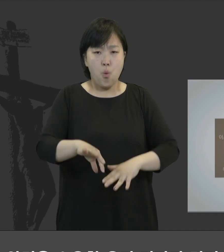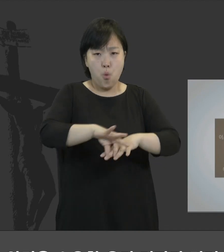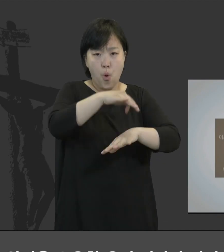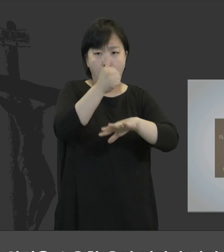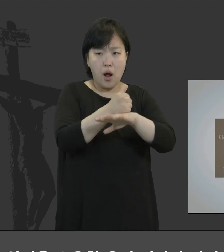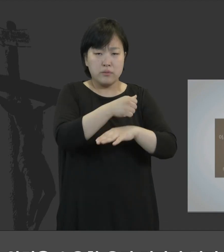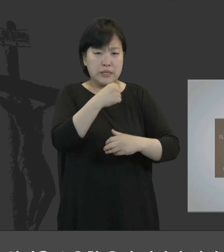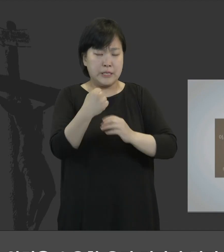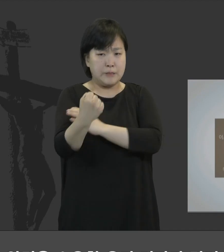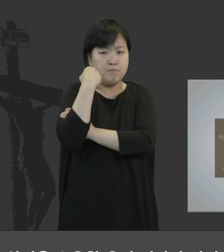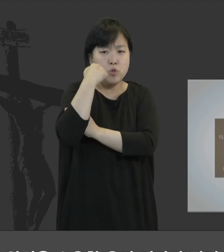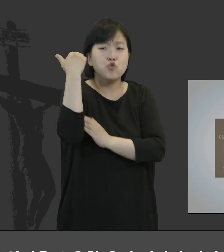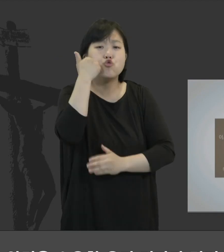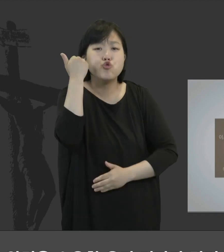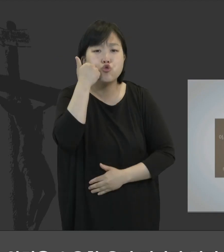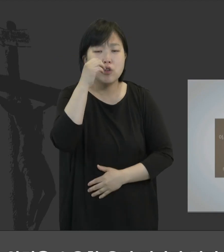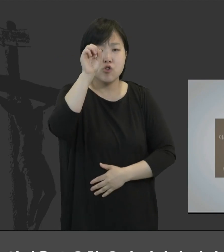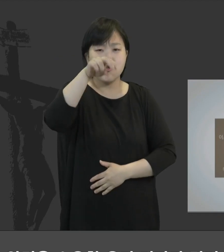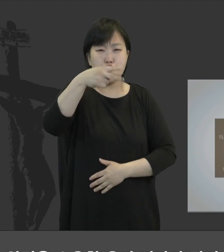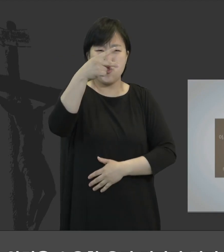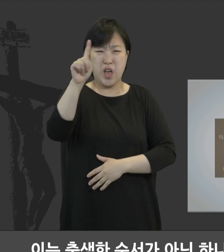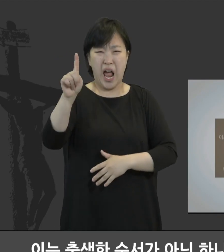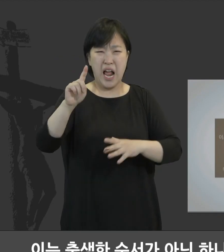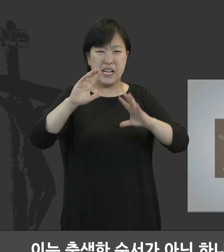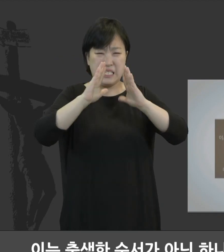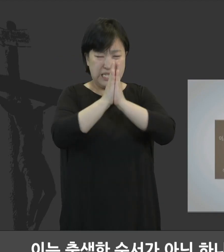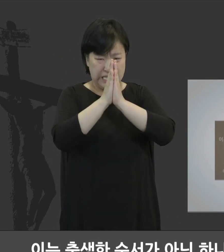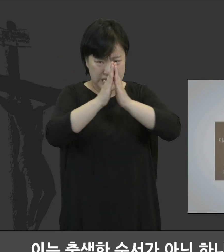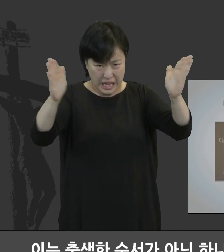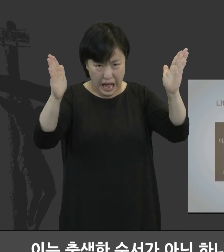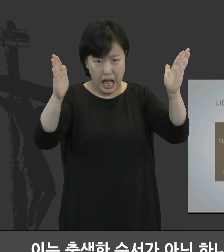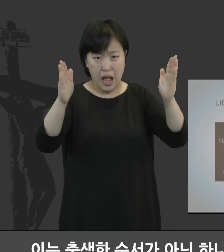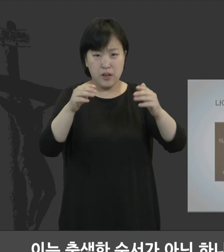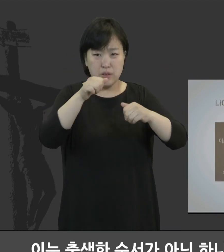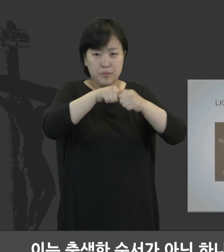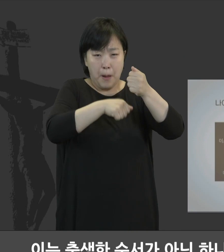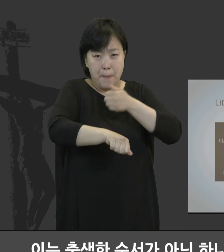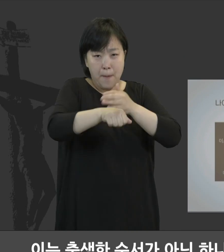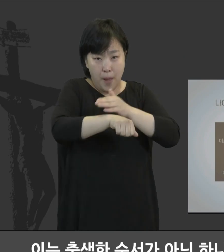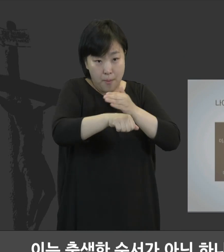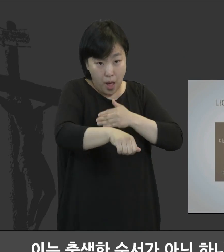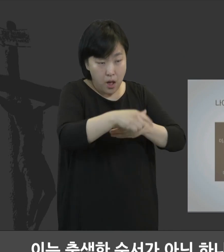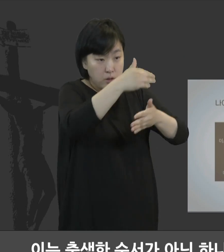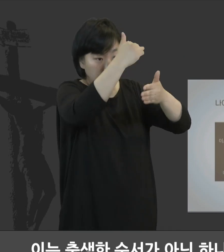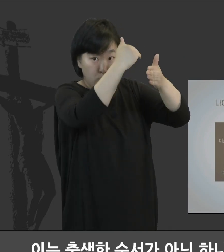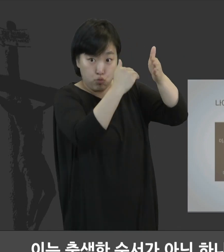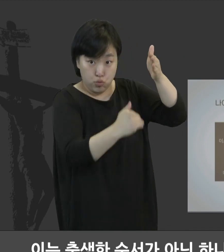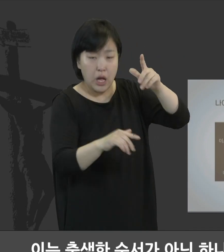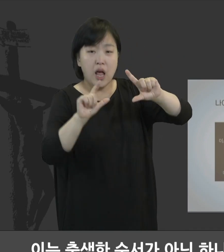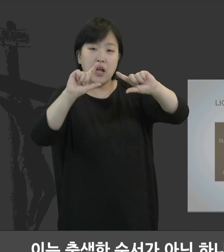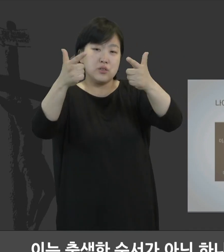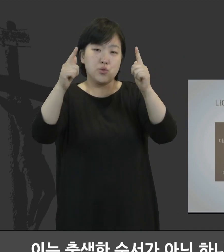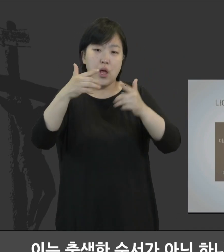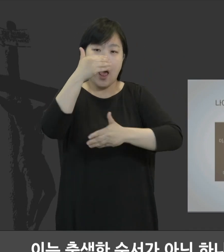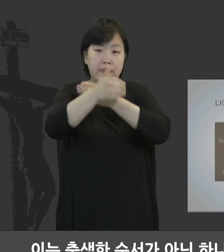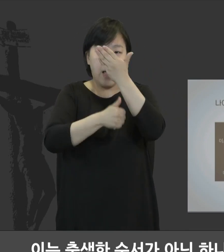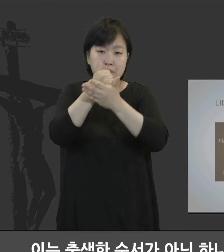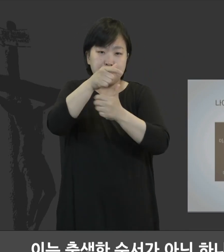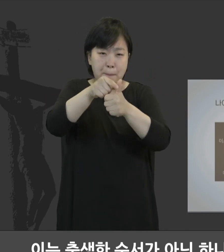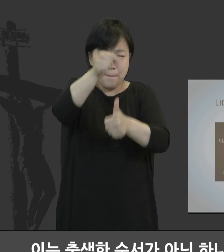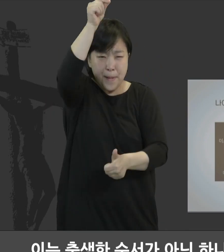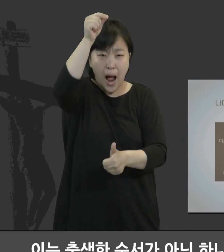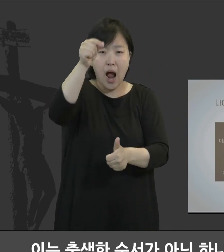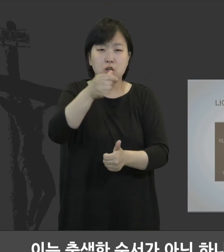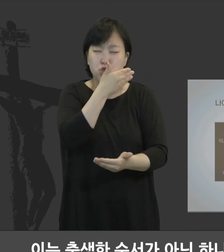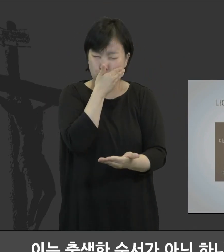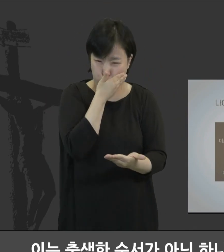지파가 먼저 등장하기 때문이죠. 이는 출생한 순서가 아닌 하나님의 택하심이 중요하다는 사실을